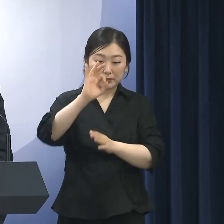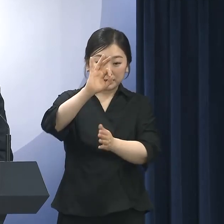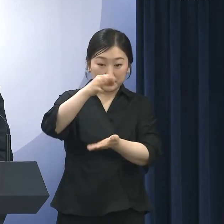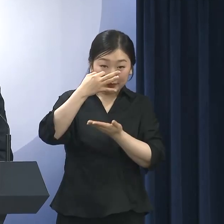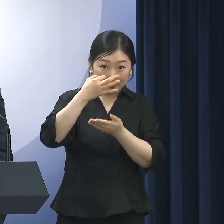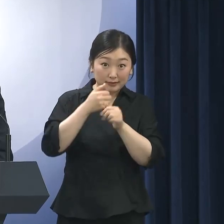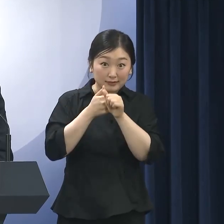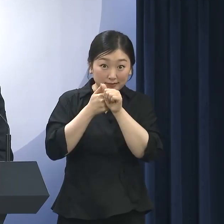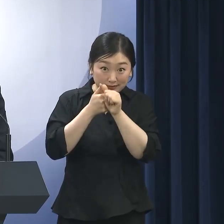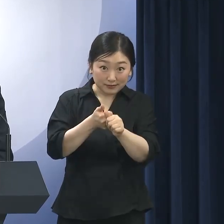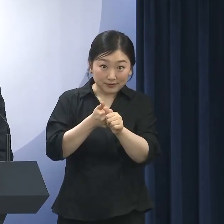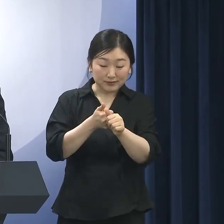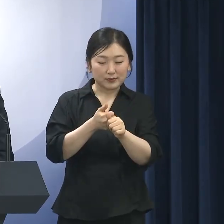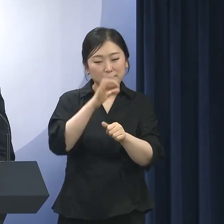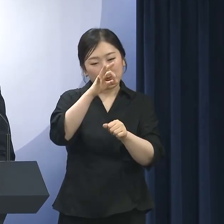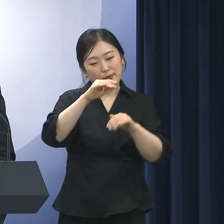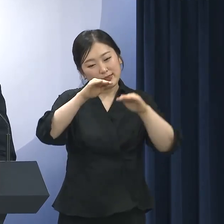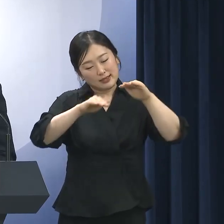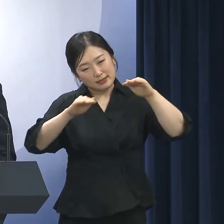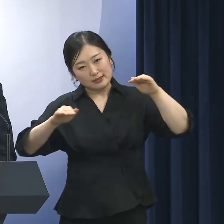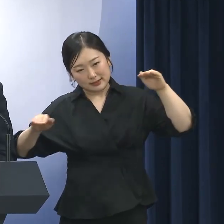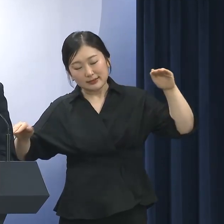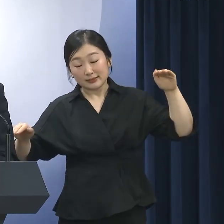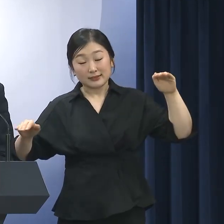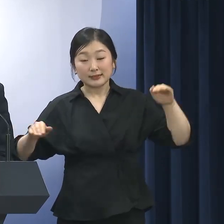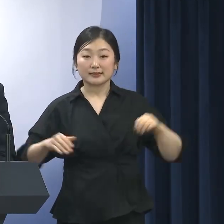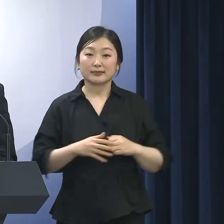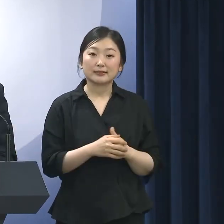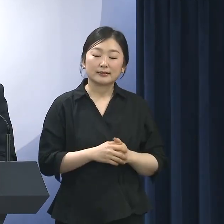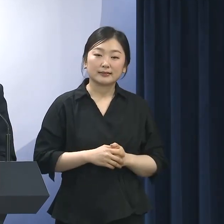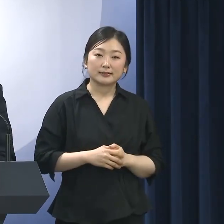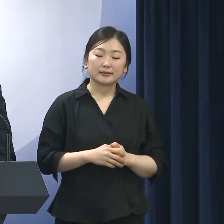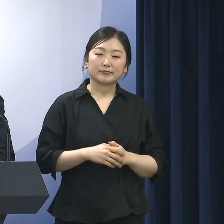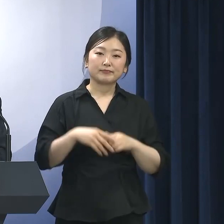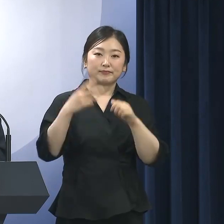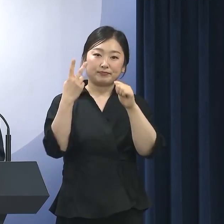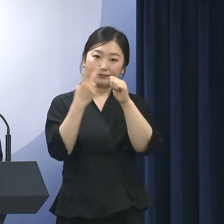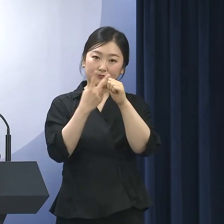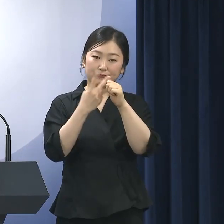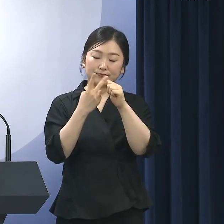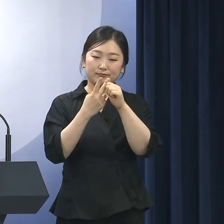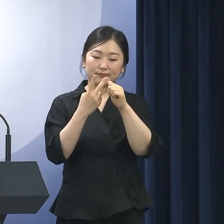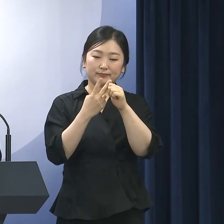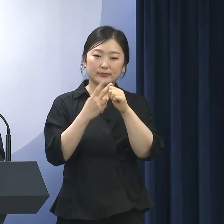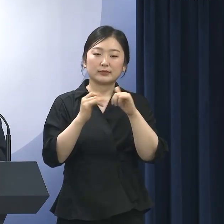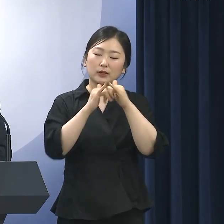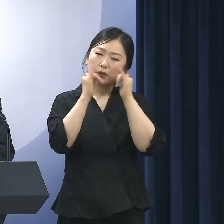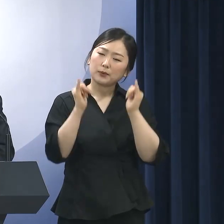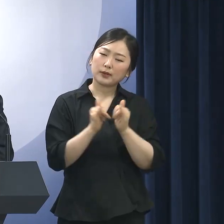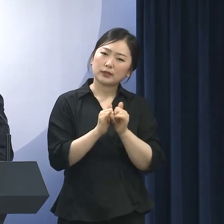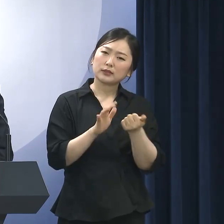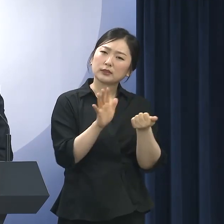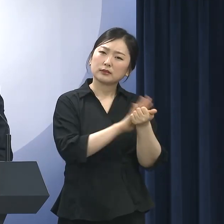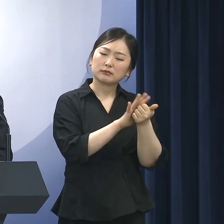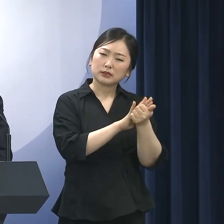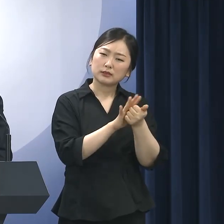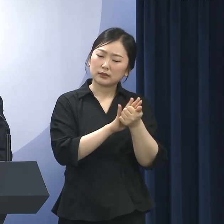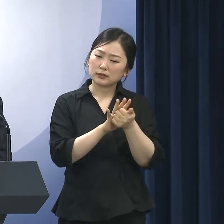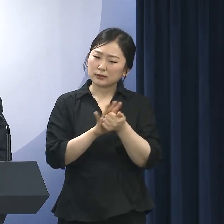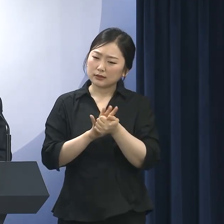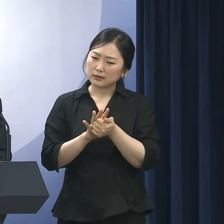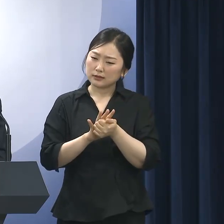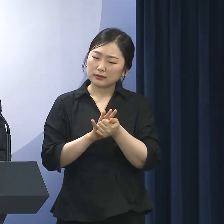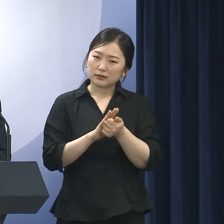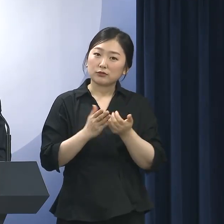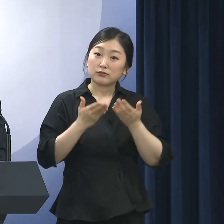따라서 차등해서 본인 부담이라는 말씀을 드리겠습니다. 그리고 두 번째는 여러 가지 저희가 사회 서비스를 하면서 답변을